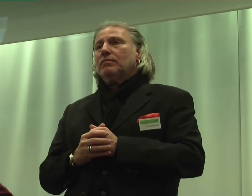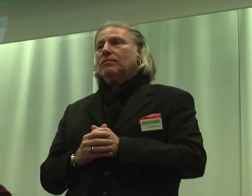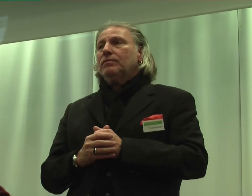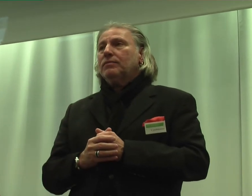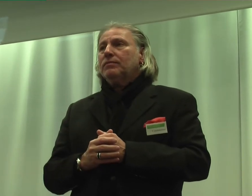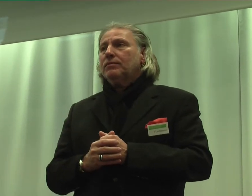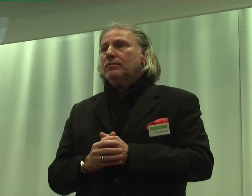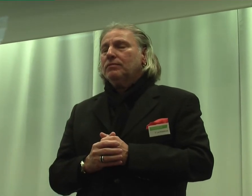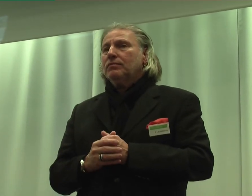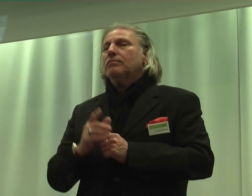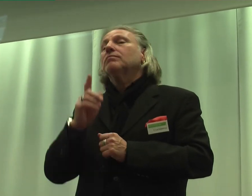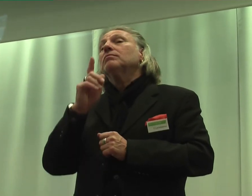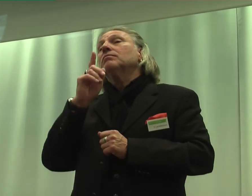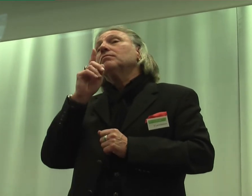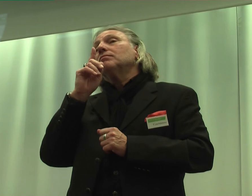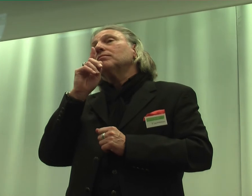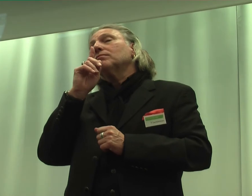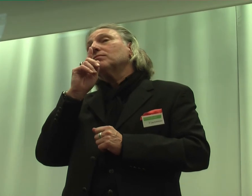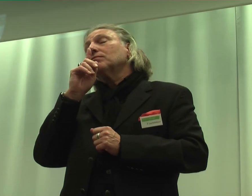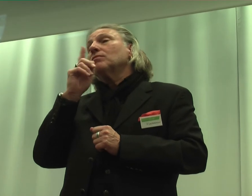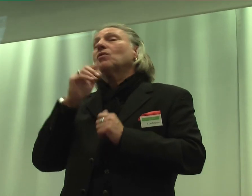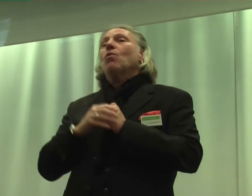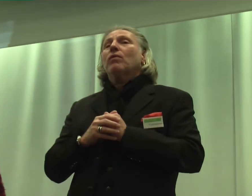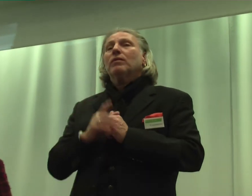Nun müssen wir natürlich auch einen Blick